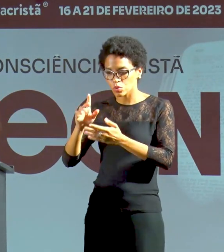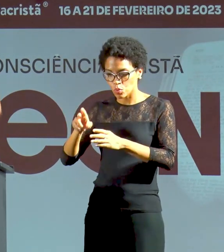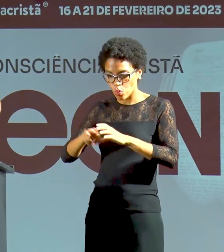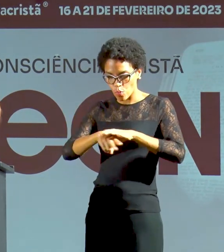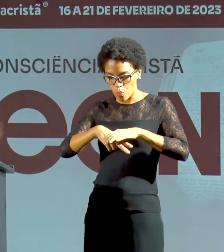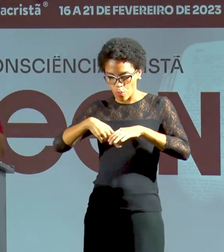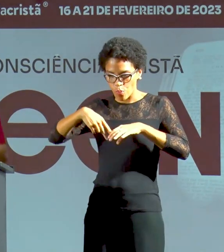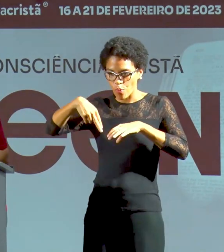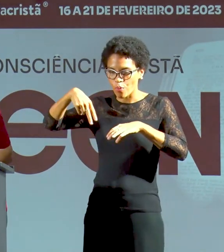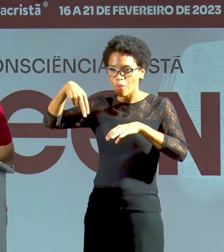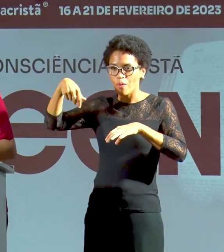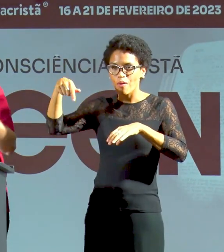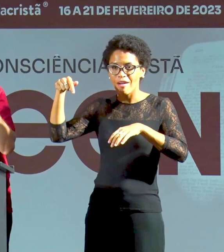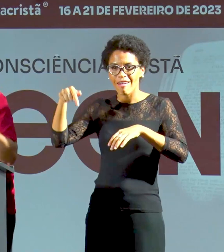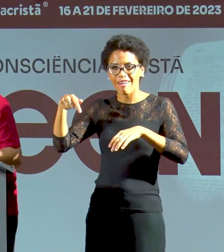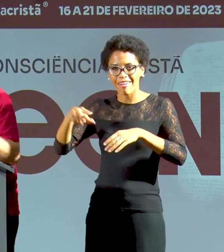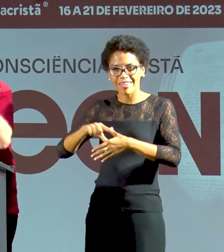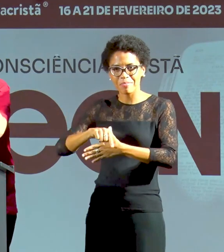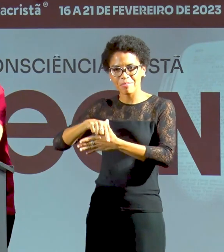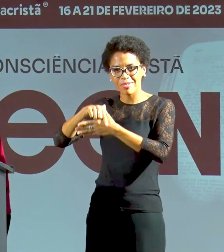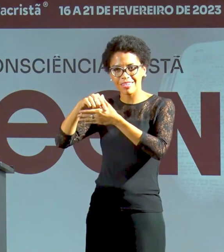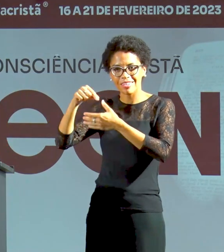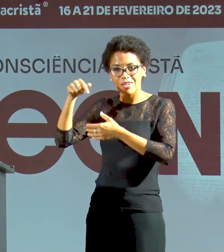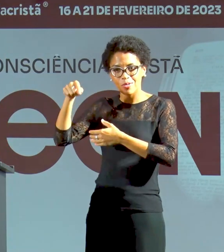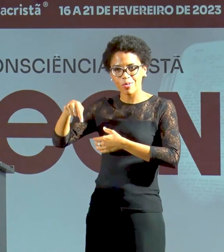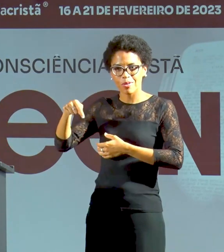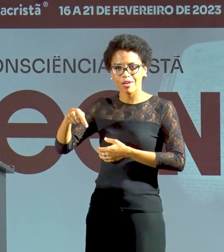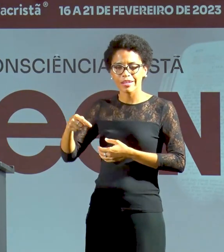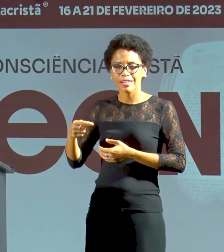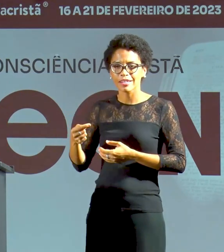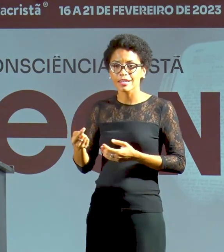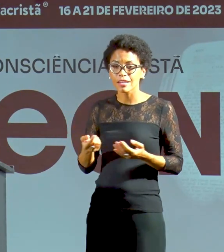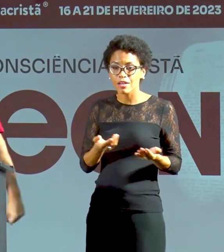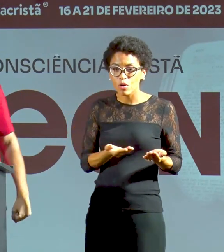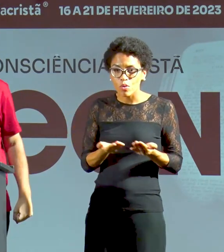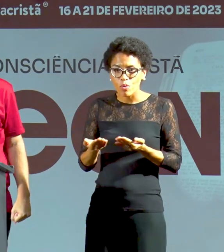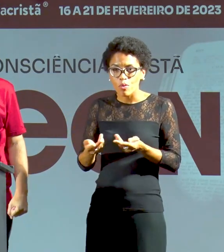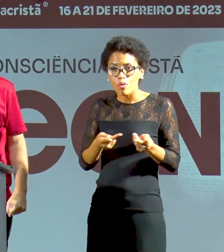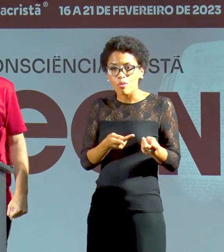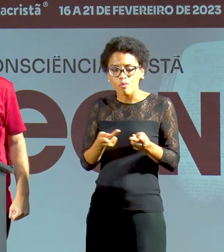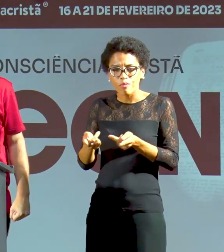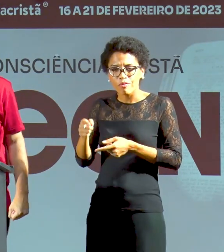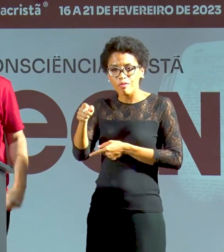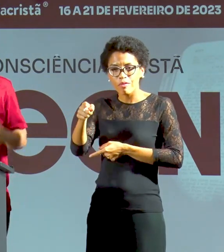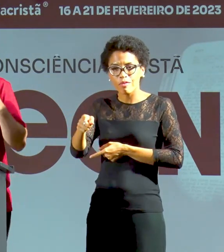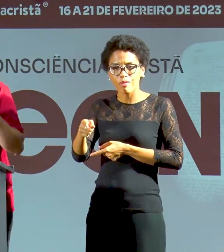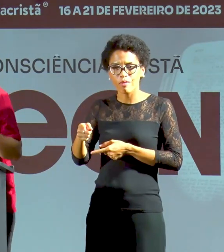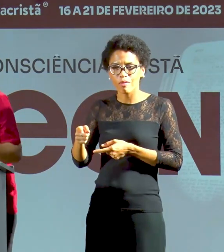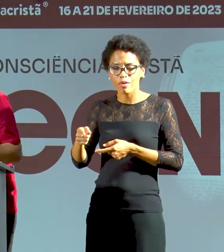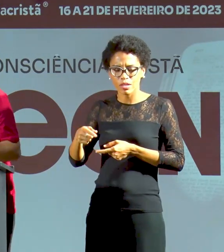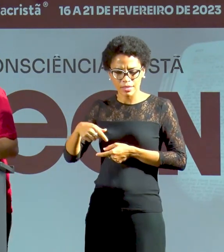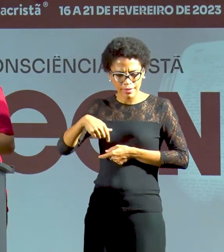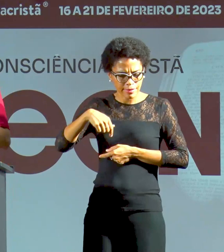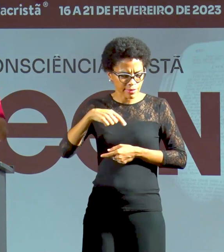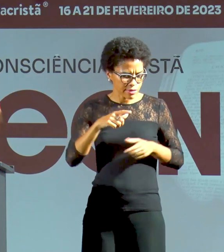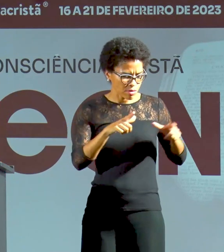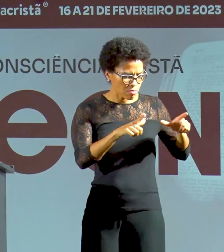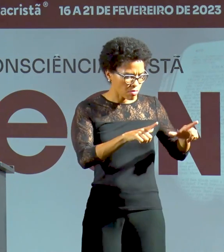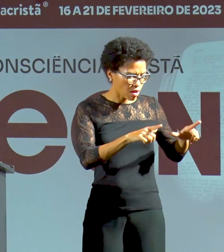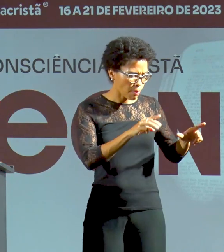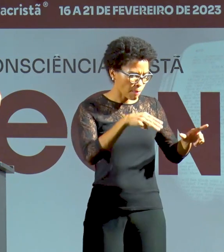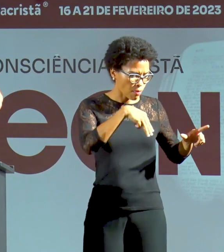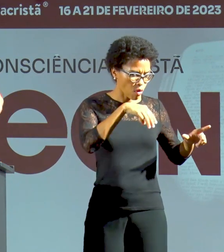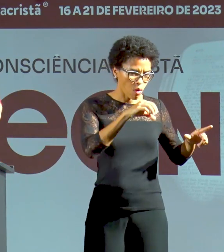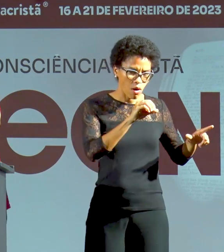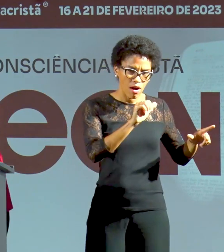ele tá vivo e ele está aqui hoje e hoje ele te convida para sair de Moabe ele te convida